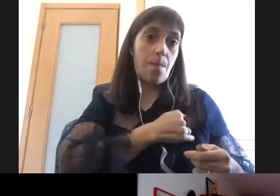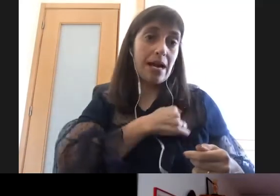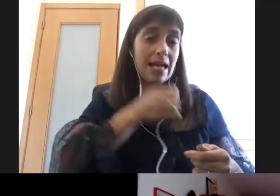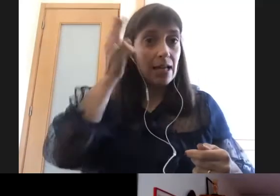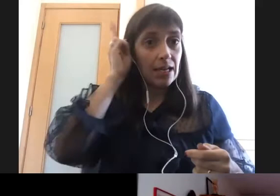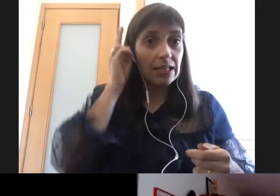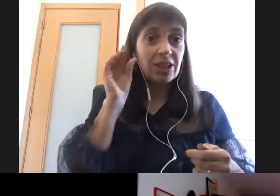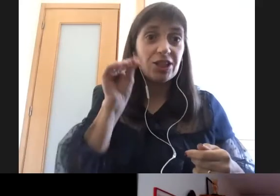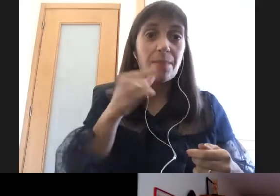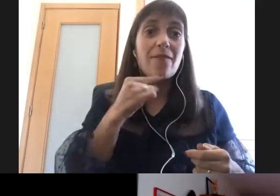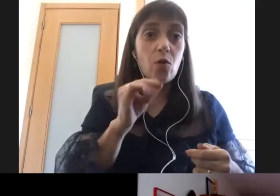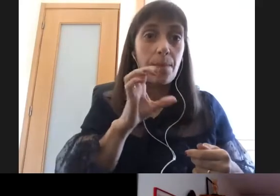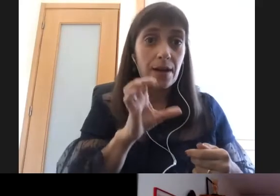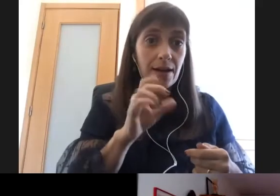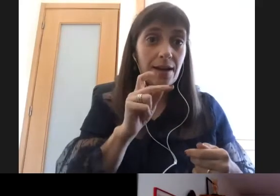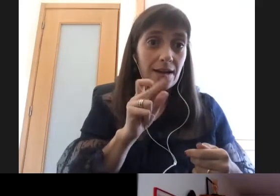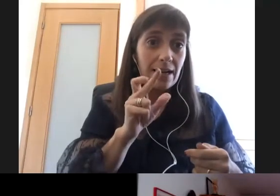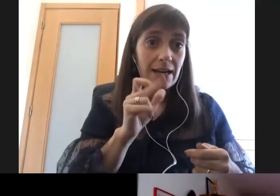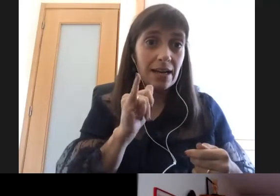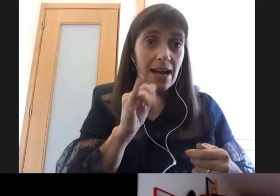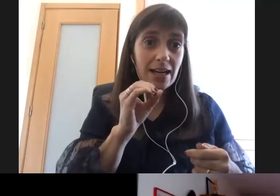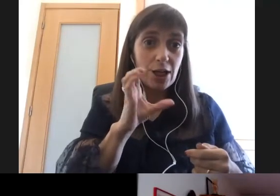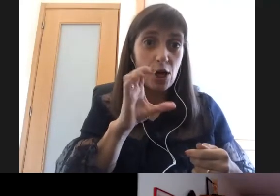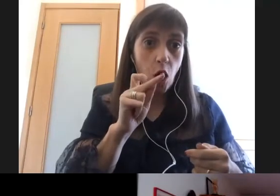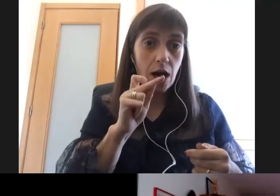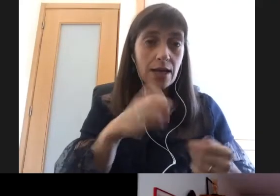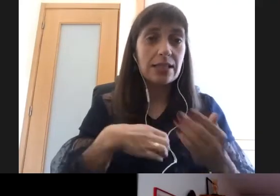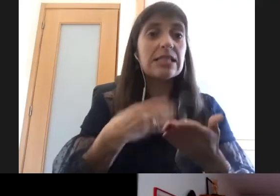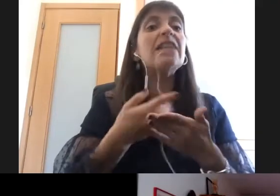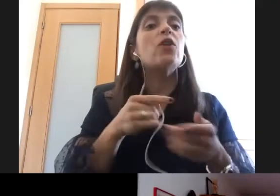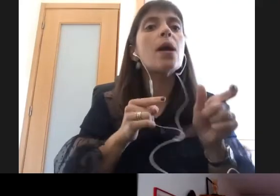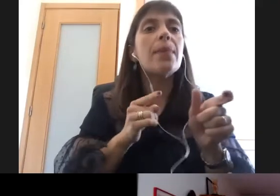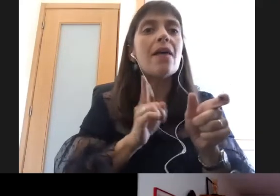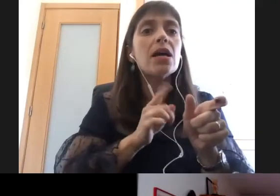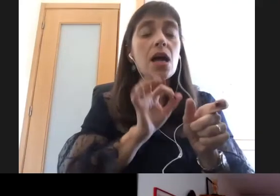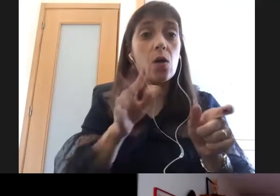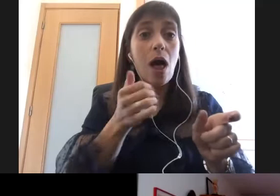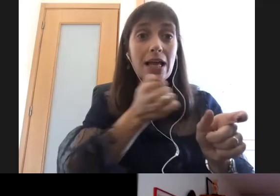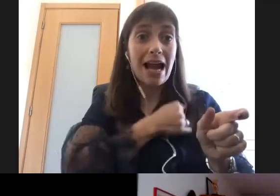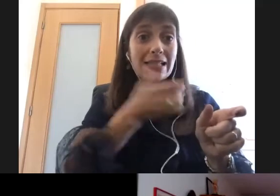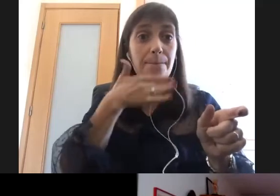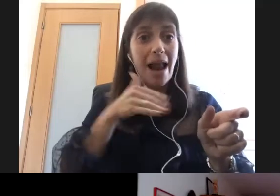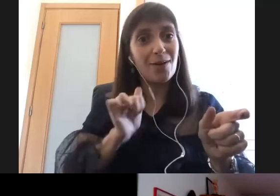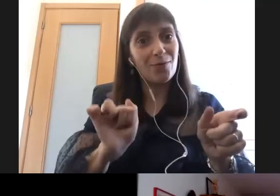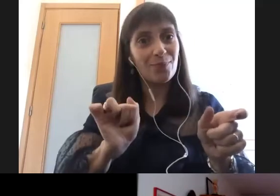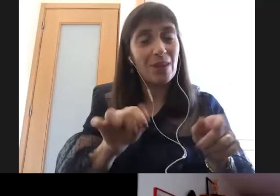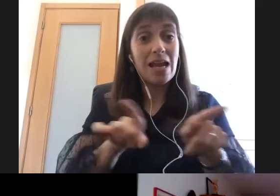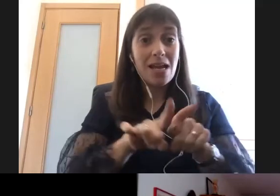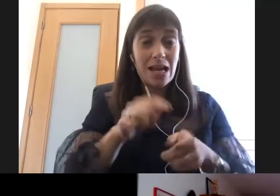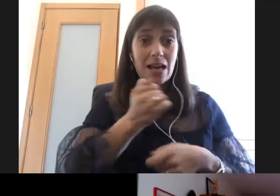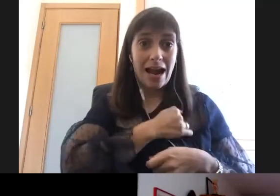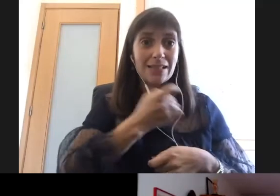de Carioca. Carioca quer dizer Casa de Branco. E era uma casa de pedra que foi